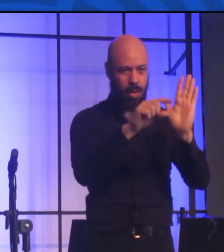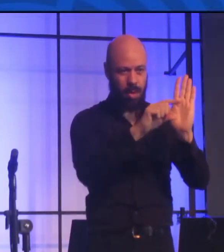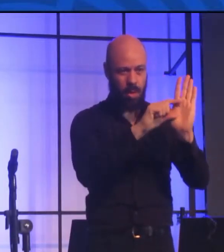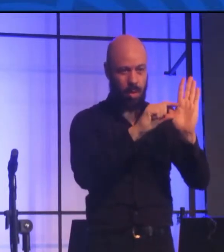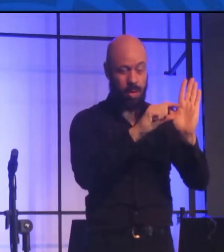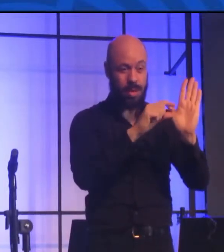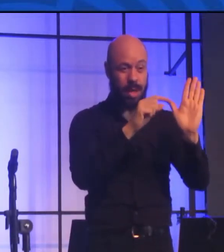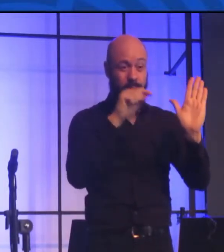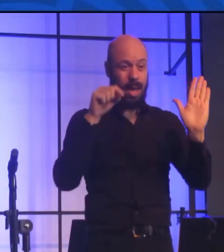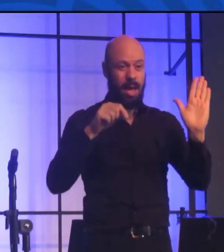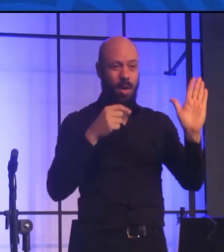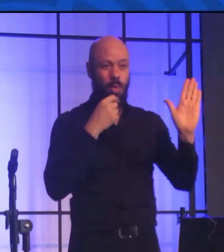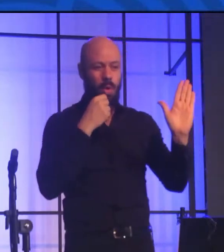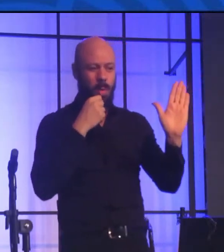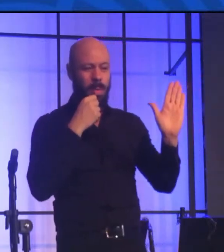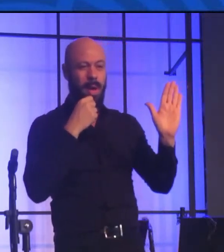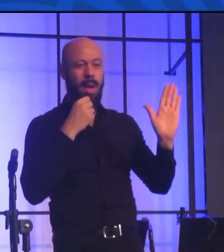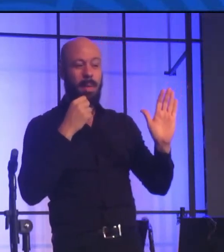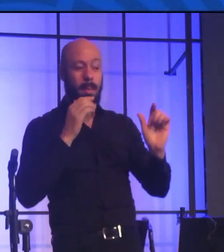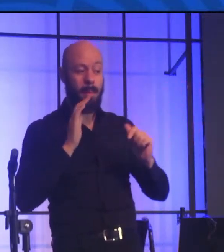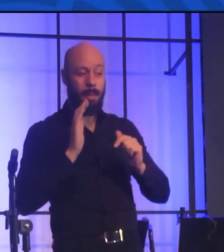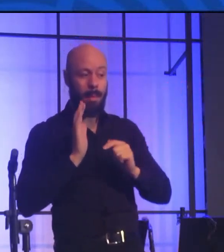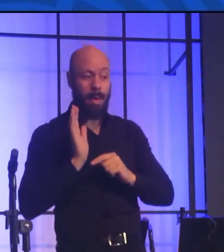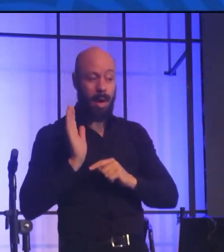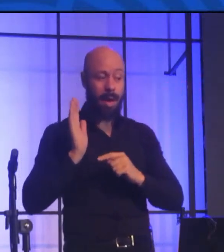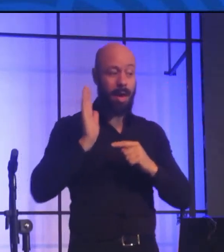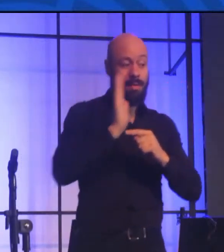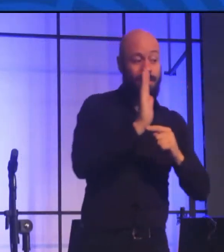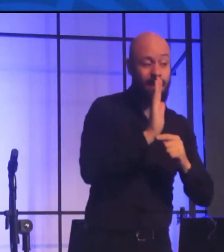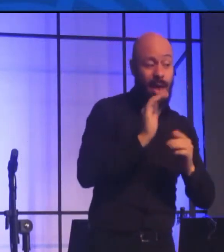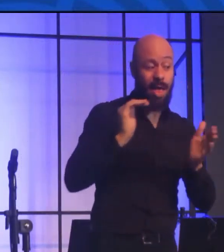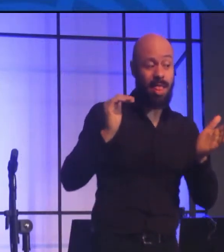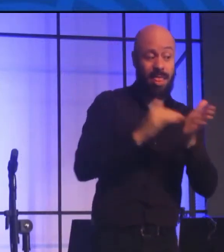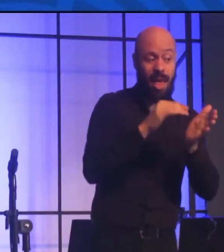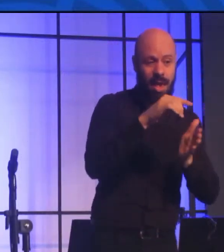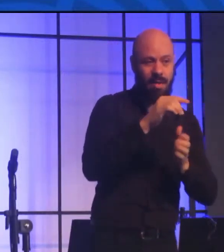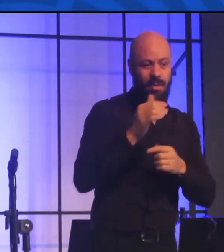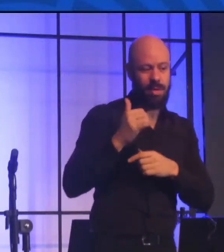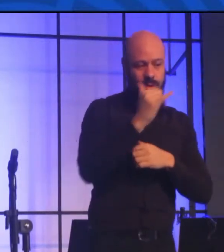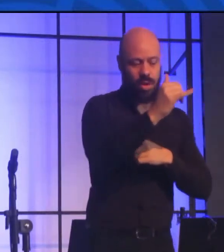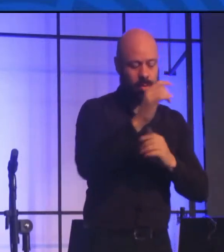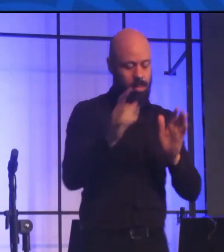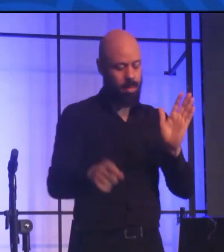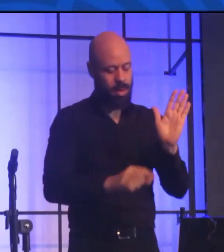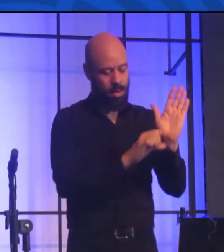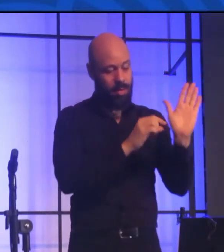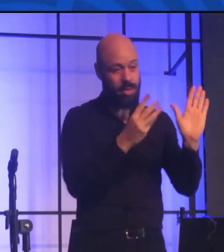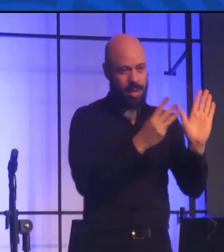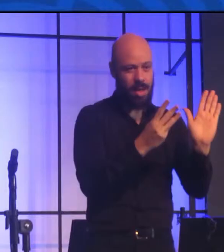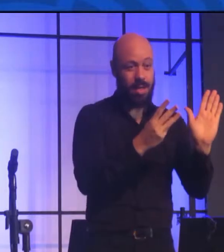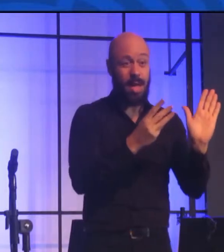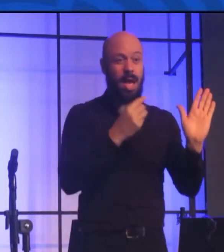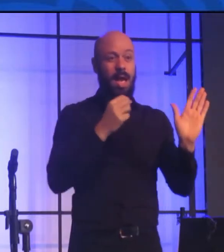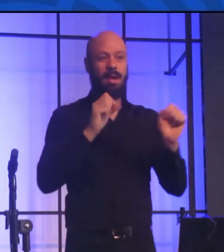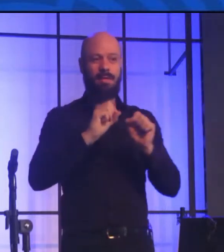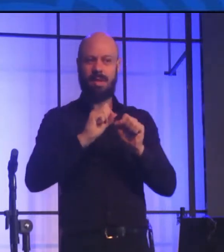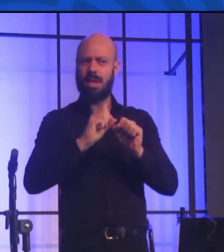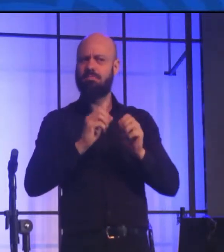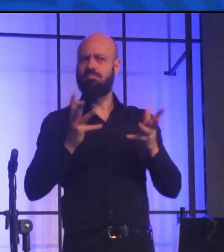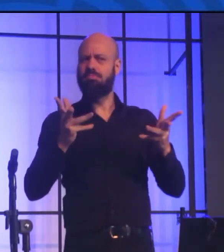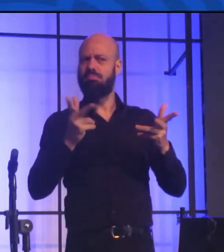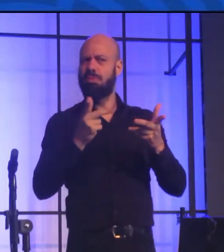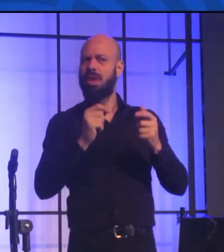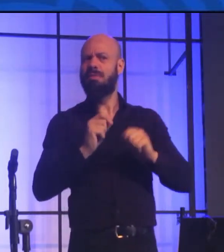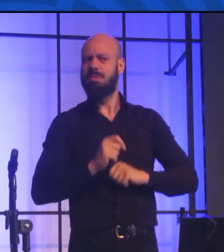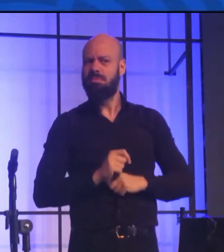desse menino, a gente não sabe nada a respeito dele, mas o que esse menino fez foi extremamente importante,